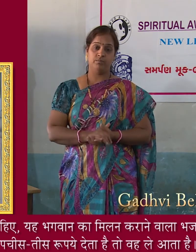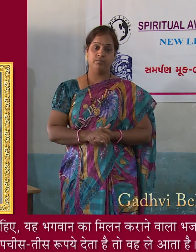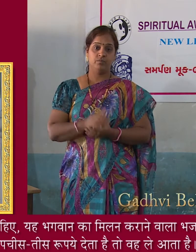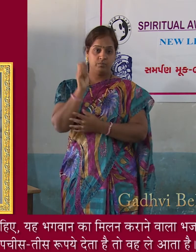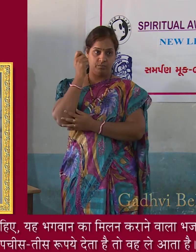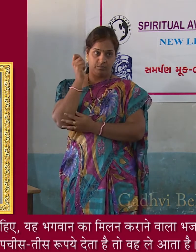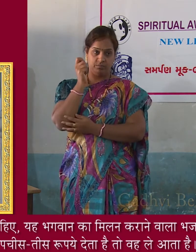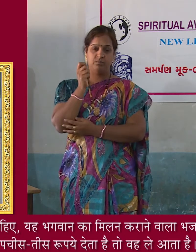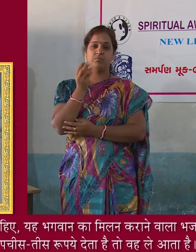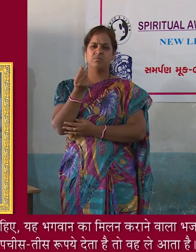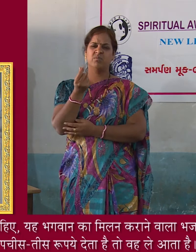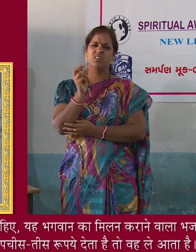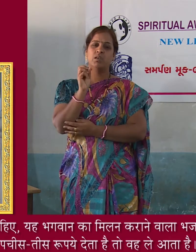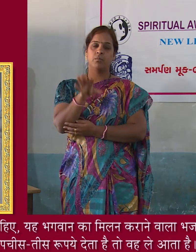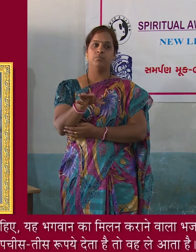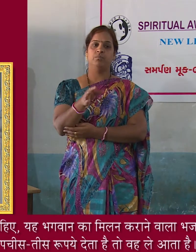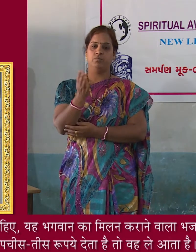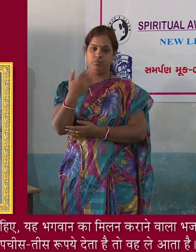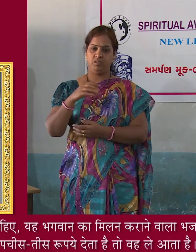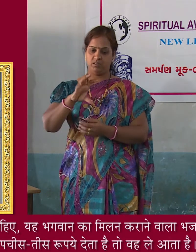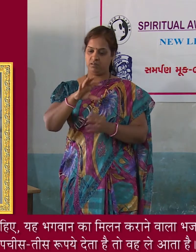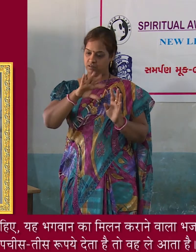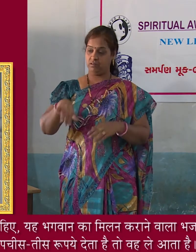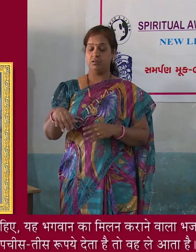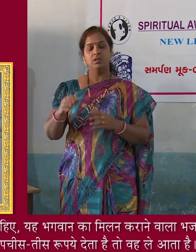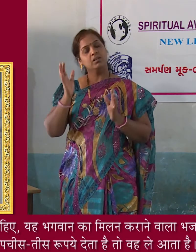पे जाता है, 25-30 रुपए देता है, तो वो ले आता है,